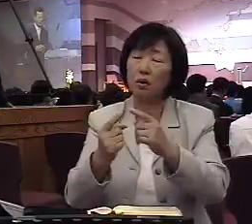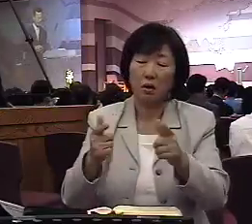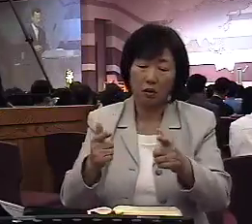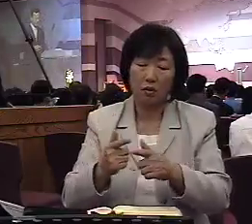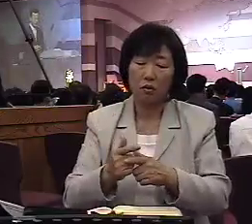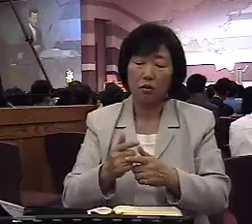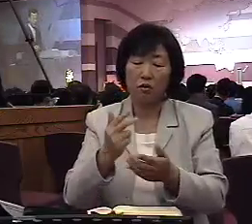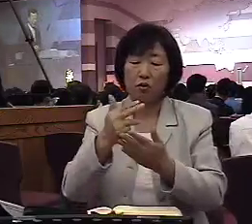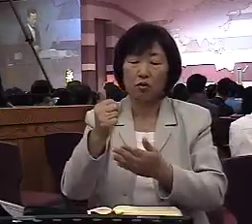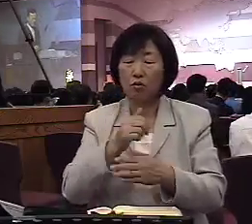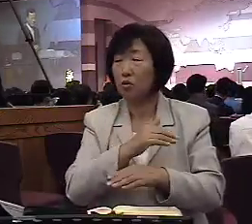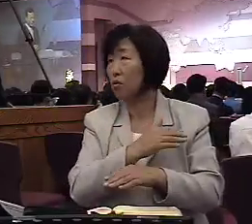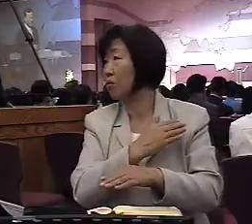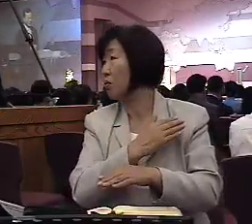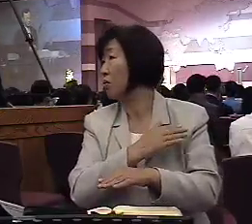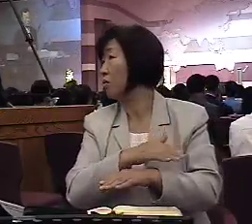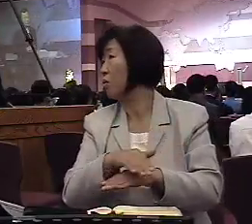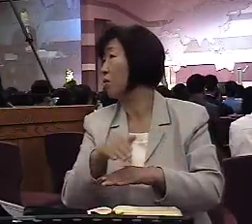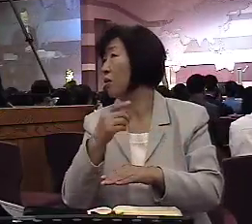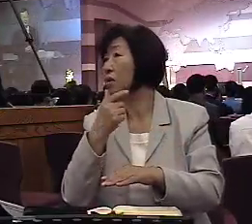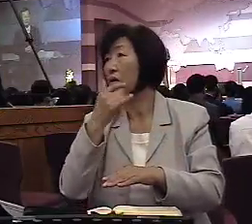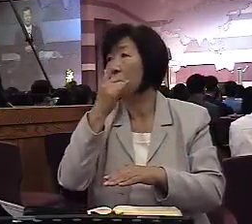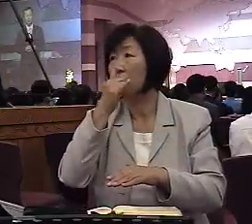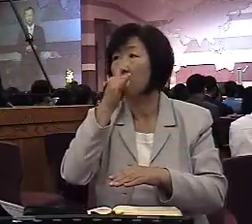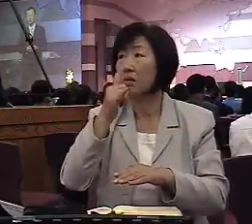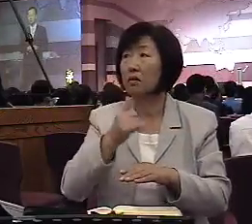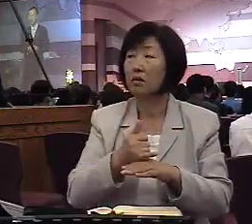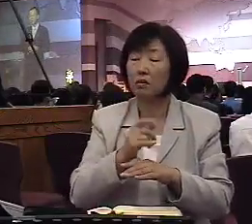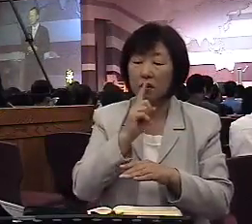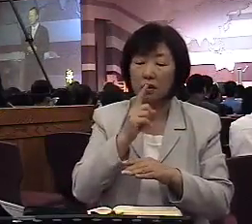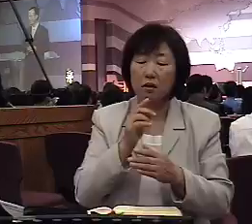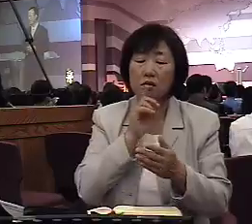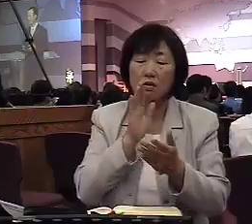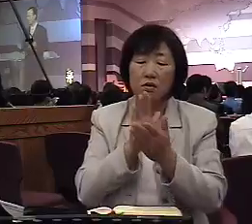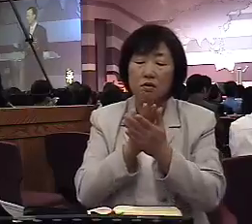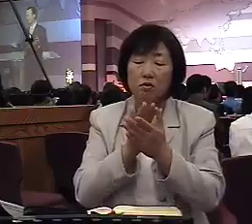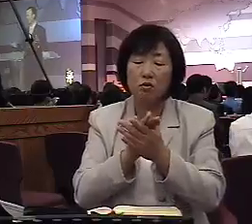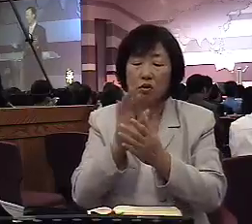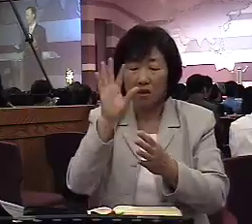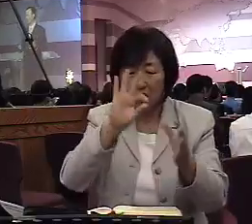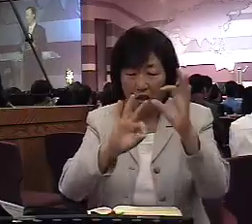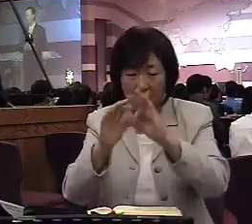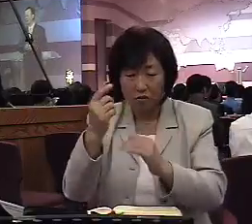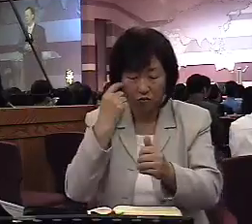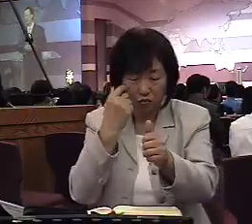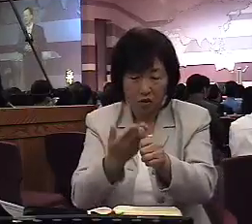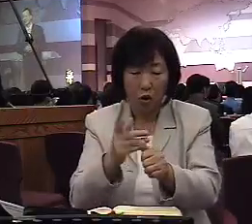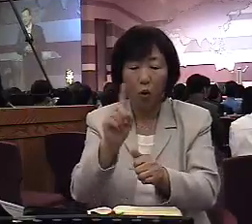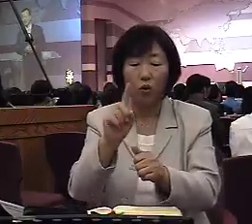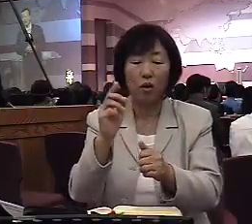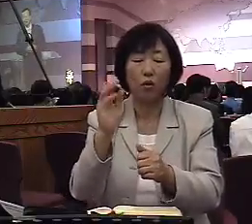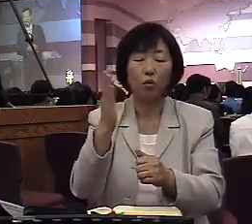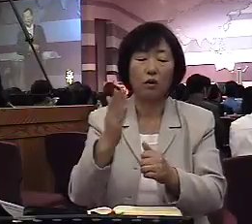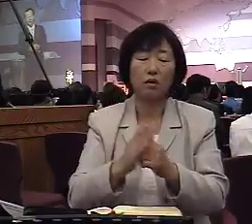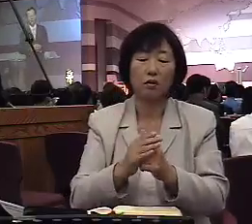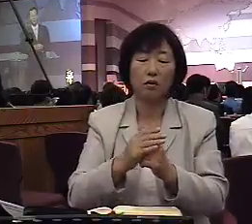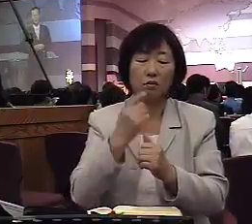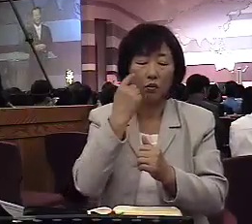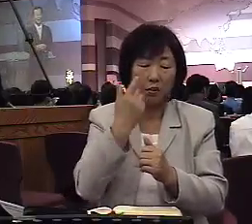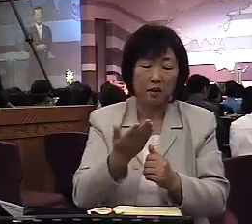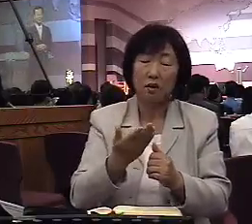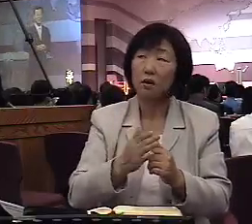하더라고요. 제가 그 친구를 찾아가서 물었습니다. 친구야, 어떻게 된 거냐? 그랬더니 그가 그런 말을